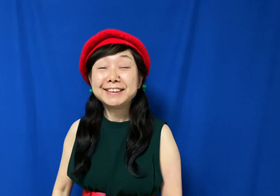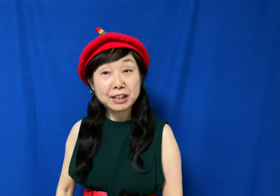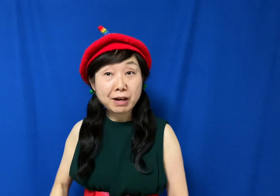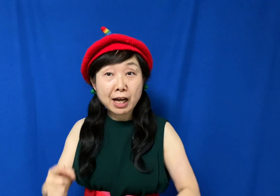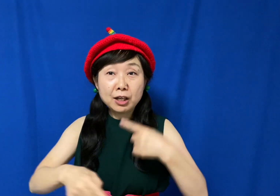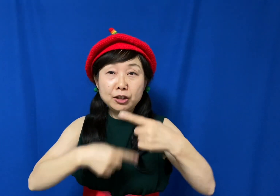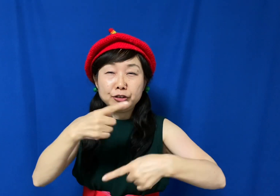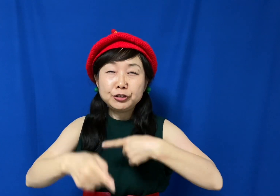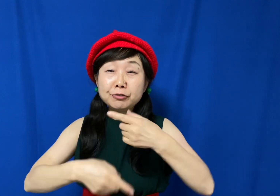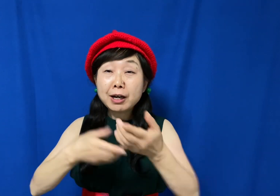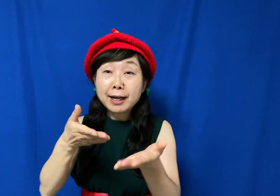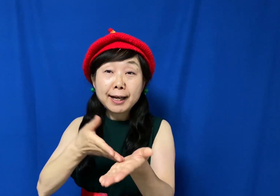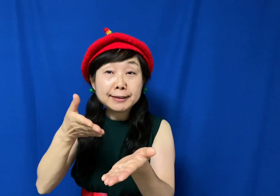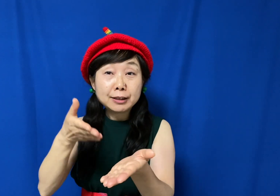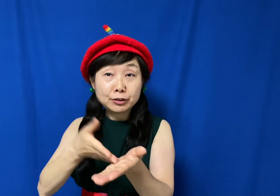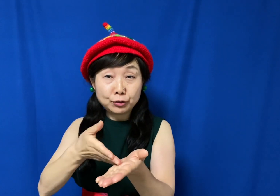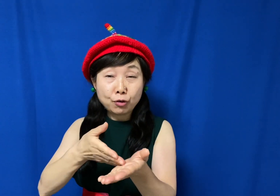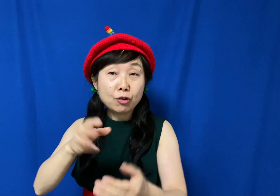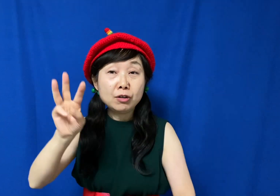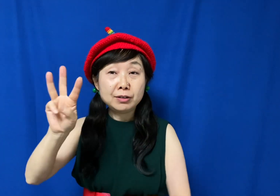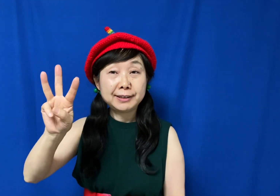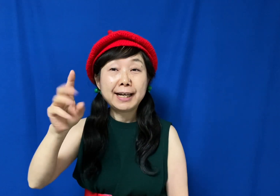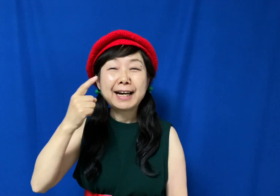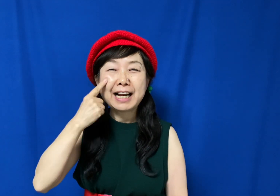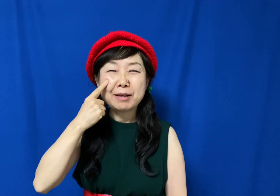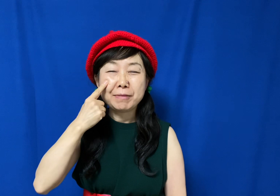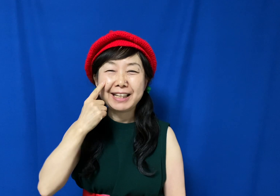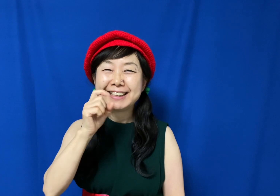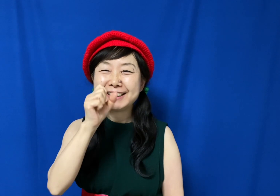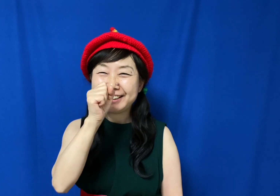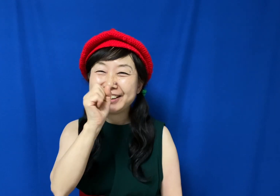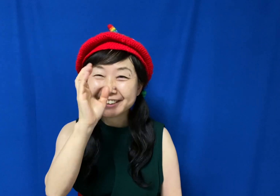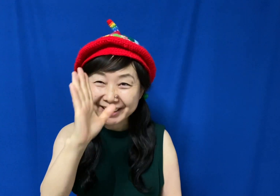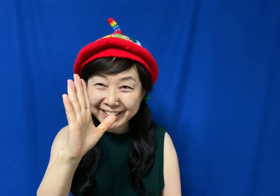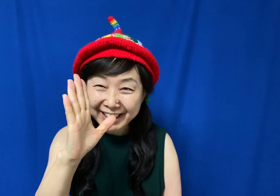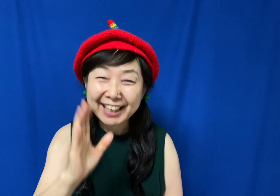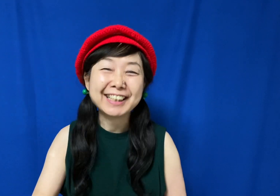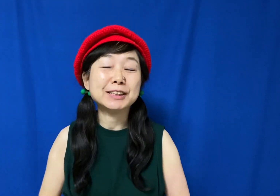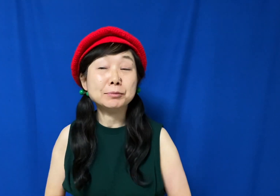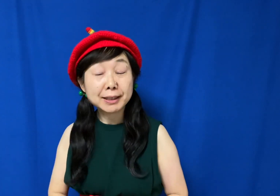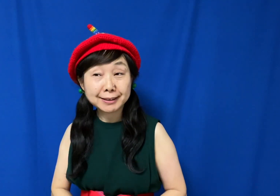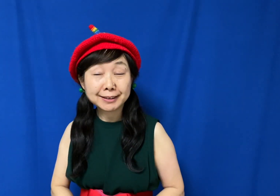では手話解説の3回目です。よろしくお願いいたします。